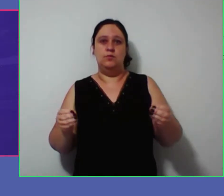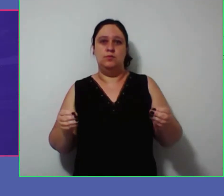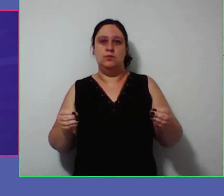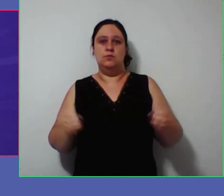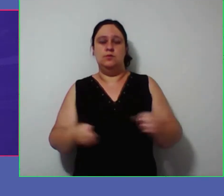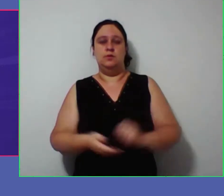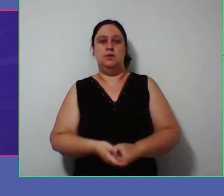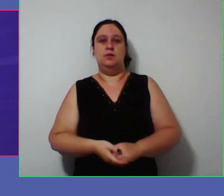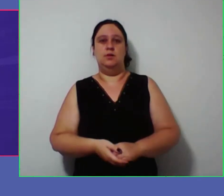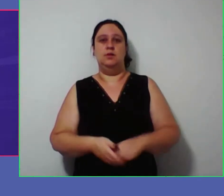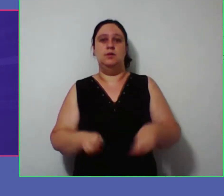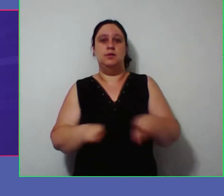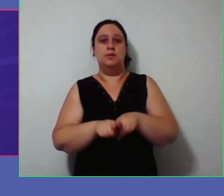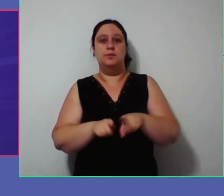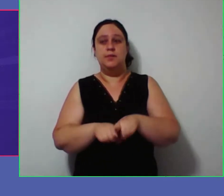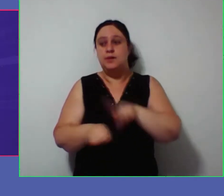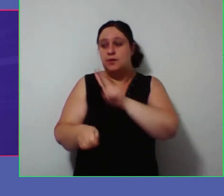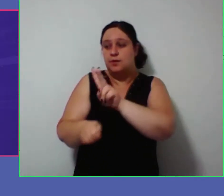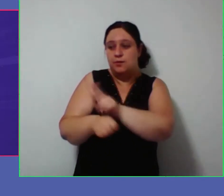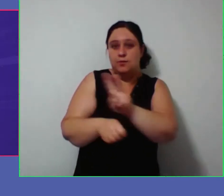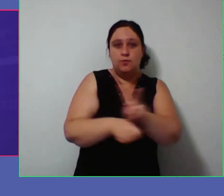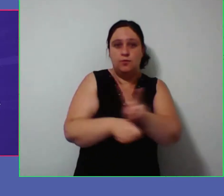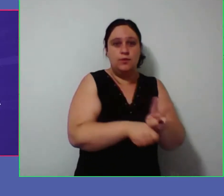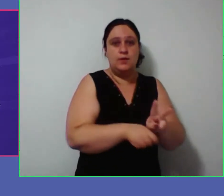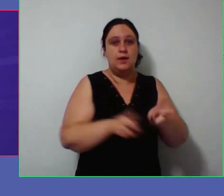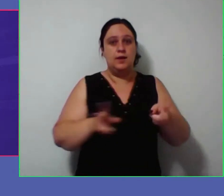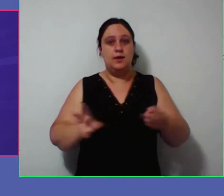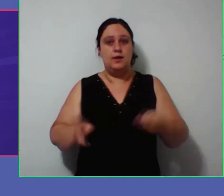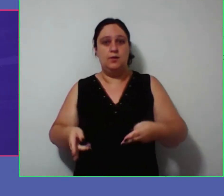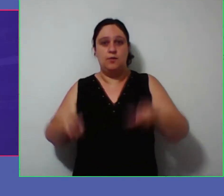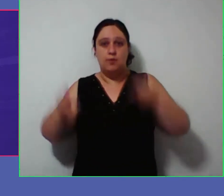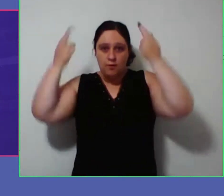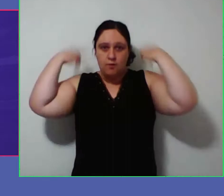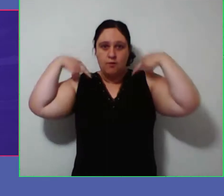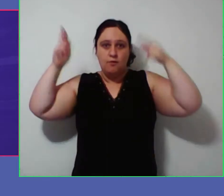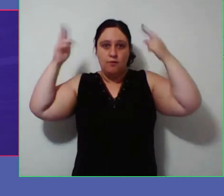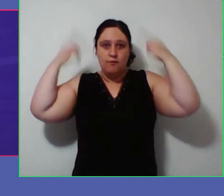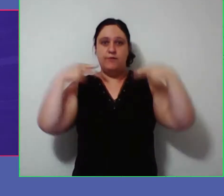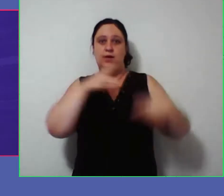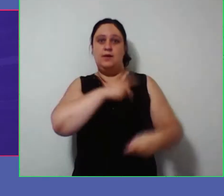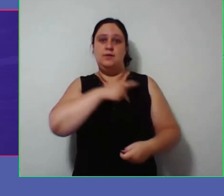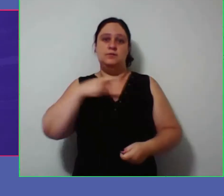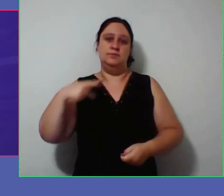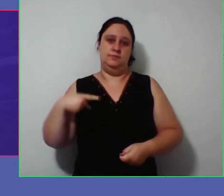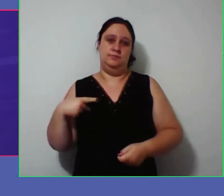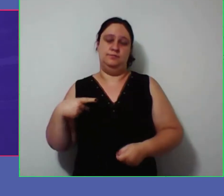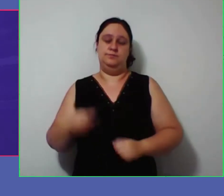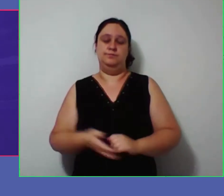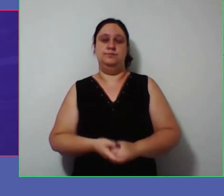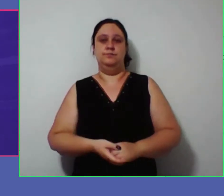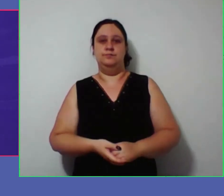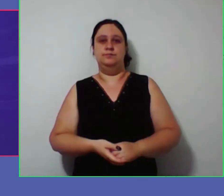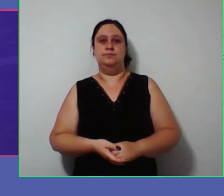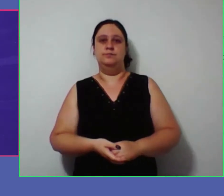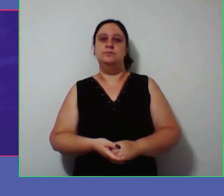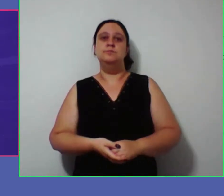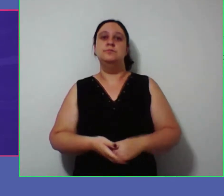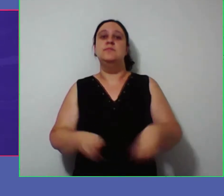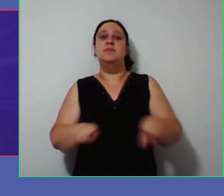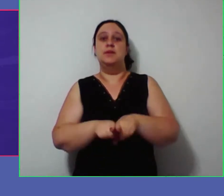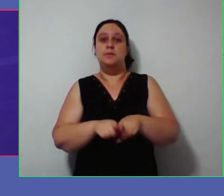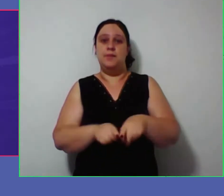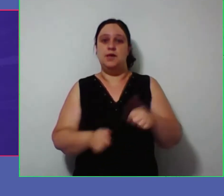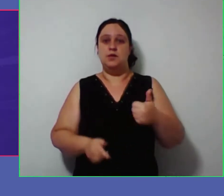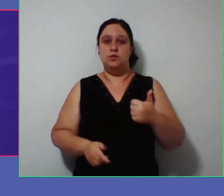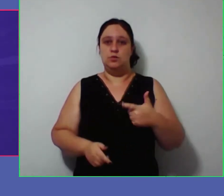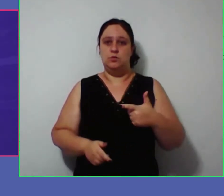apacentar como ovelhas, vindo como pastor. E não só isso, ele mandou também os seus 12 apóstolos para